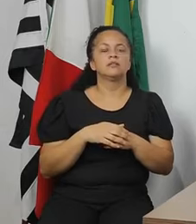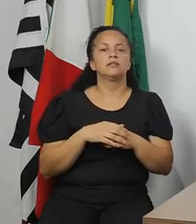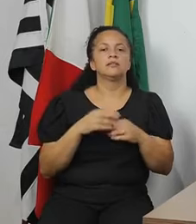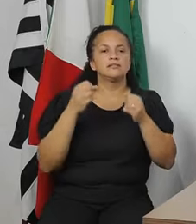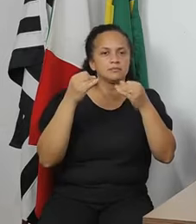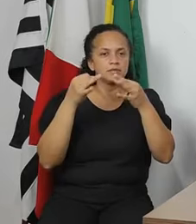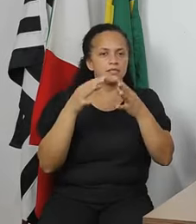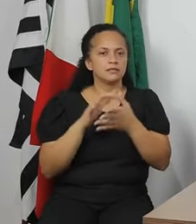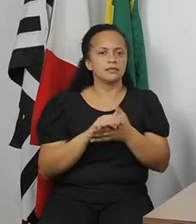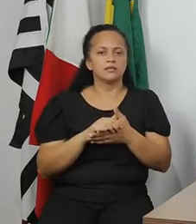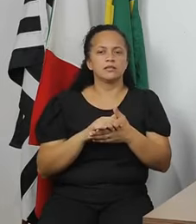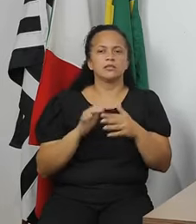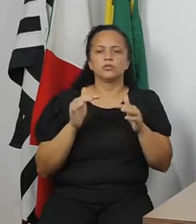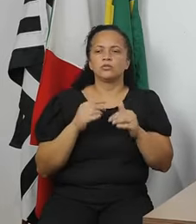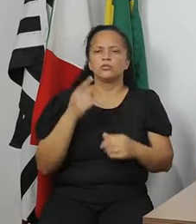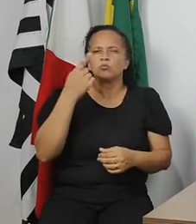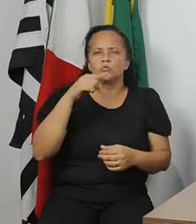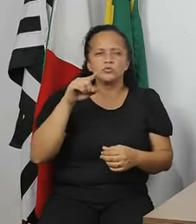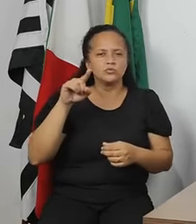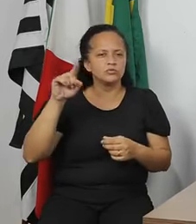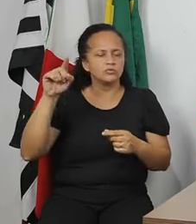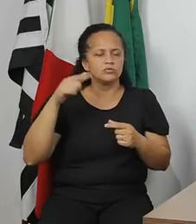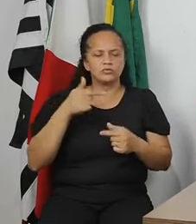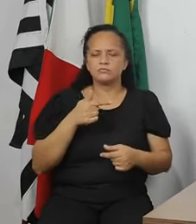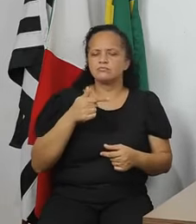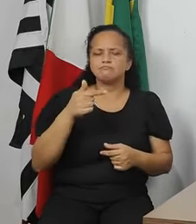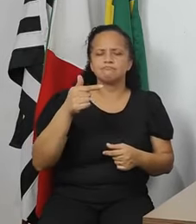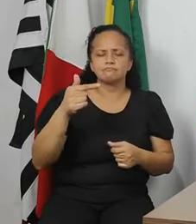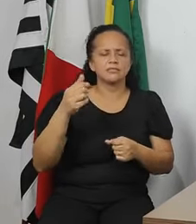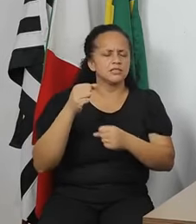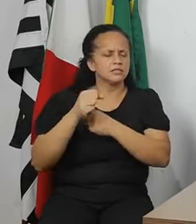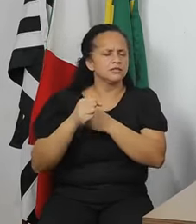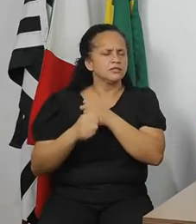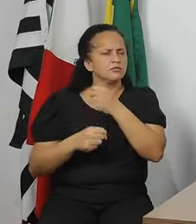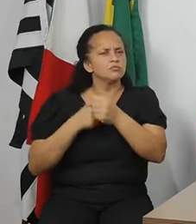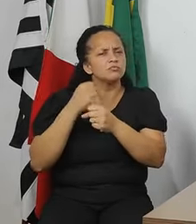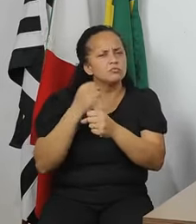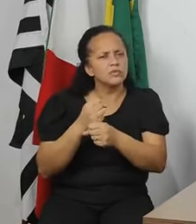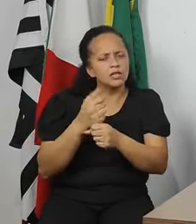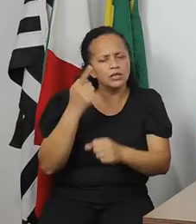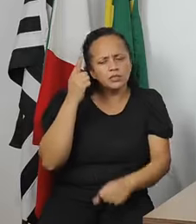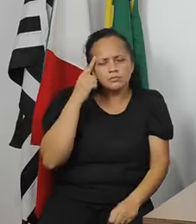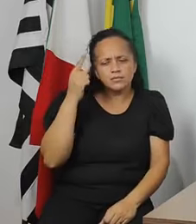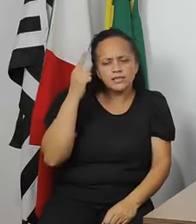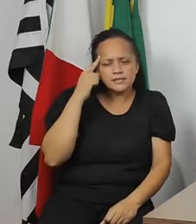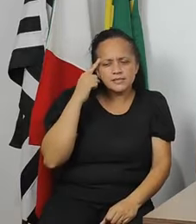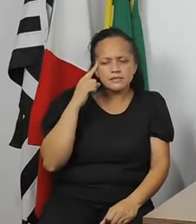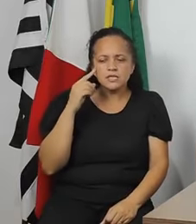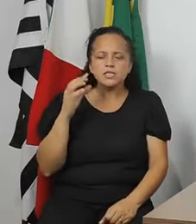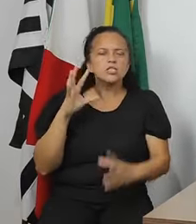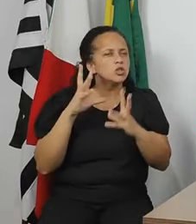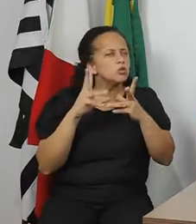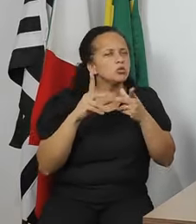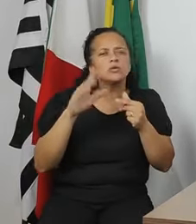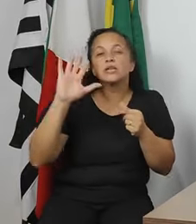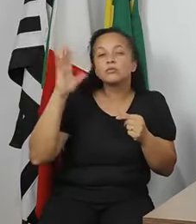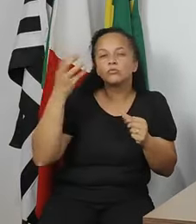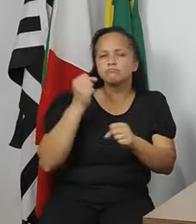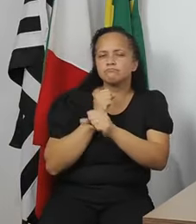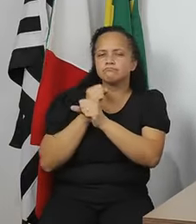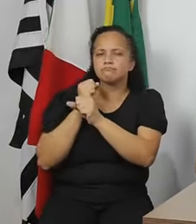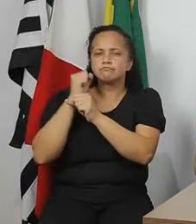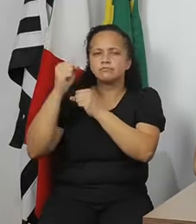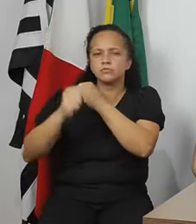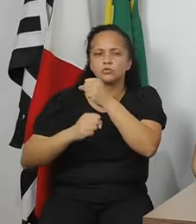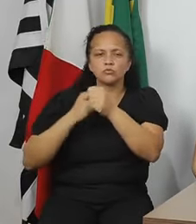é a semana do ano que todo mundo volta os olhos para tudo que fez durante o ano, né? Tudo que fez de errado, tudo aquilo que se comprometeu